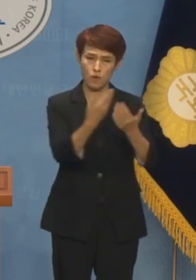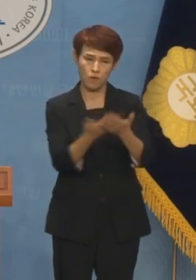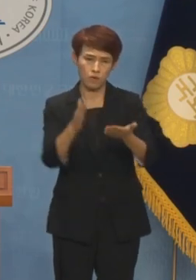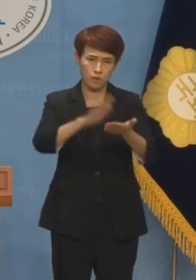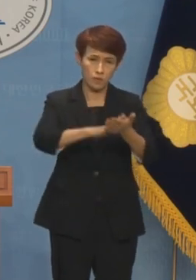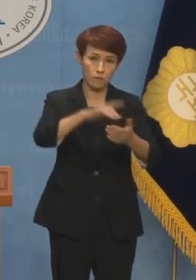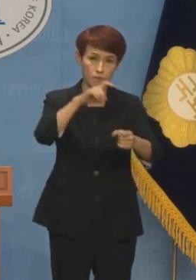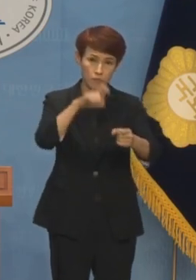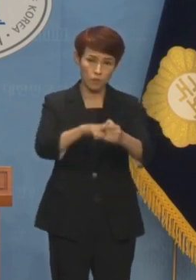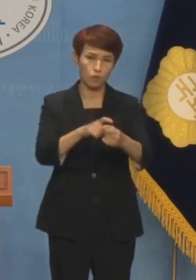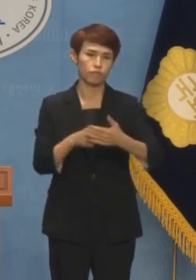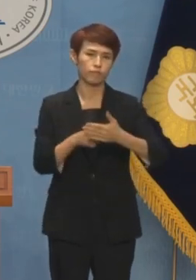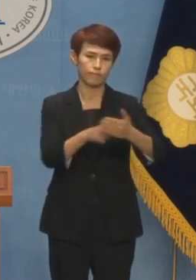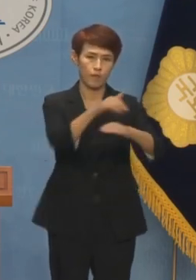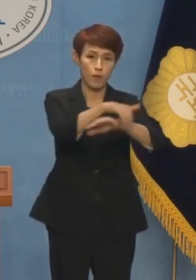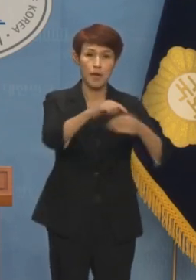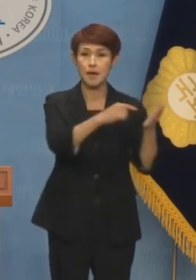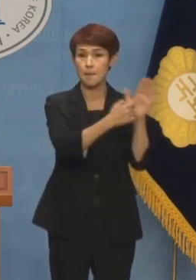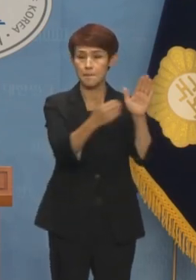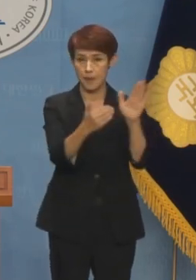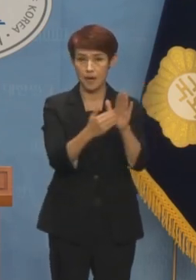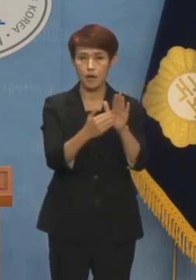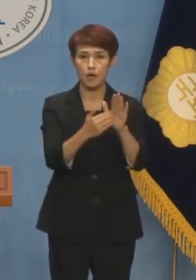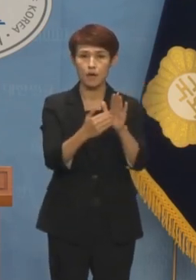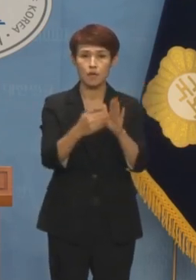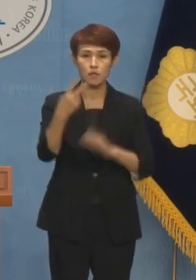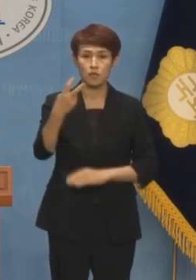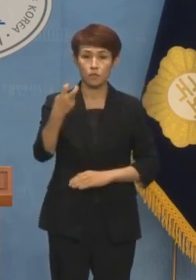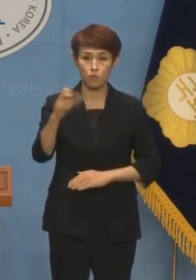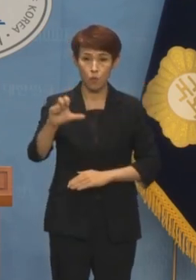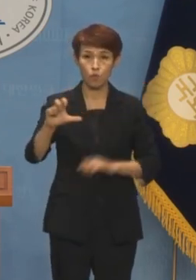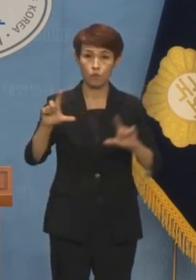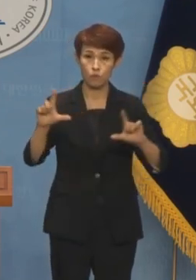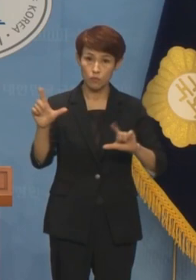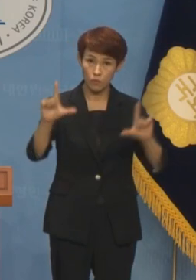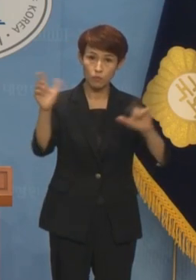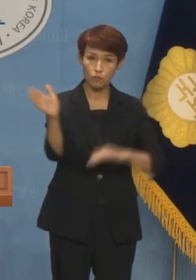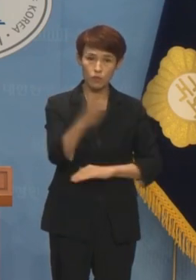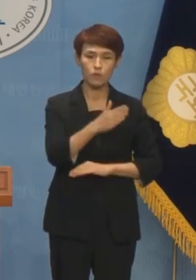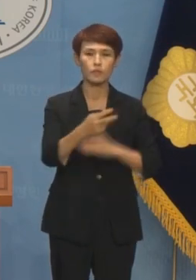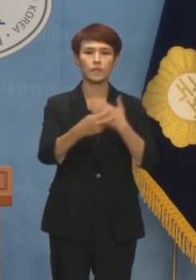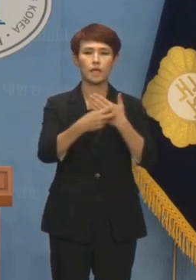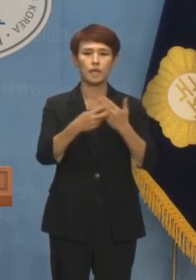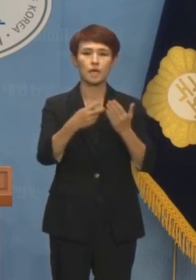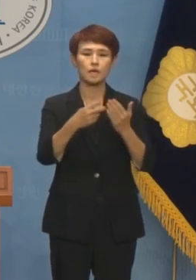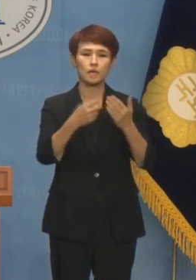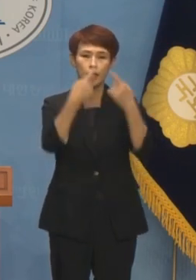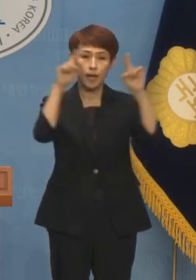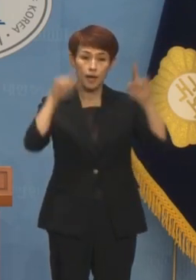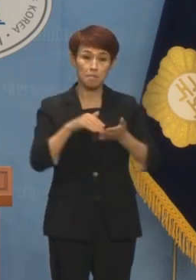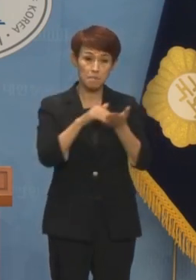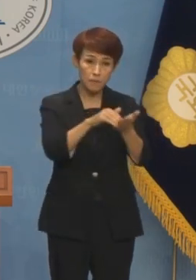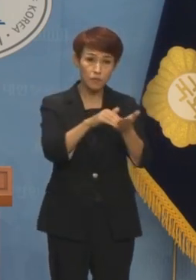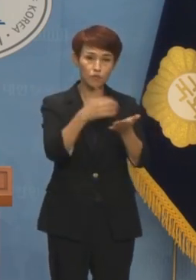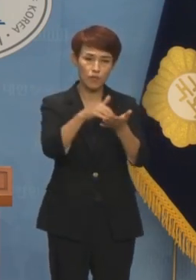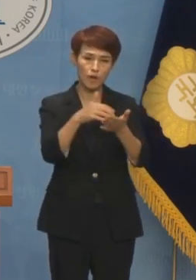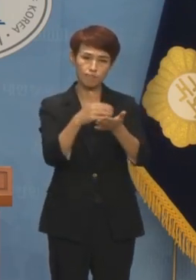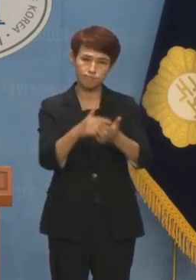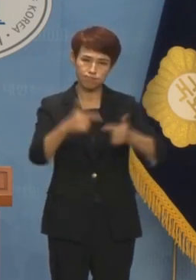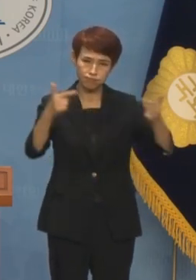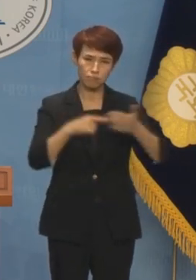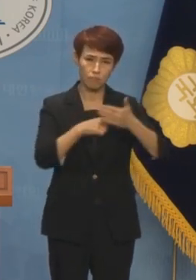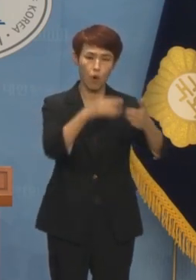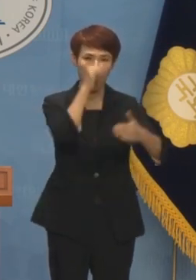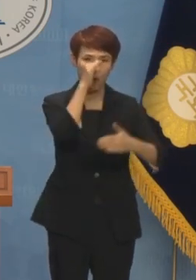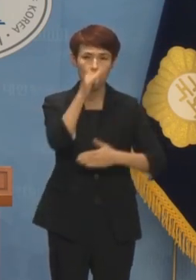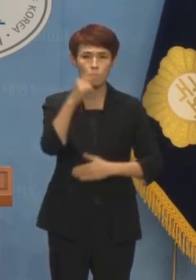계획을 발표하고 2025년부터 의대 정원 증원을 추진하고 있습니다. 하지만 의대 정원을